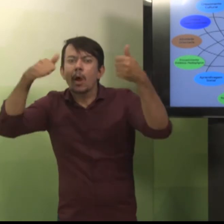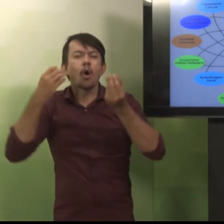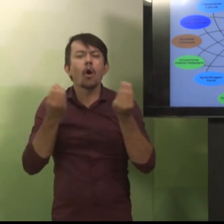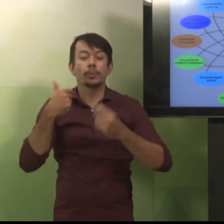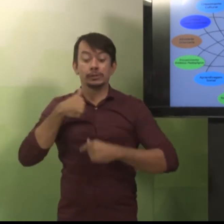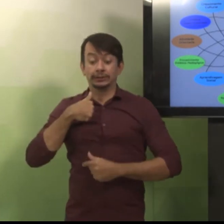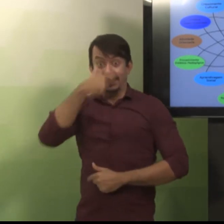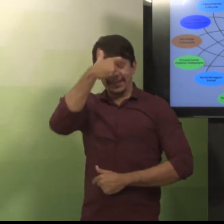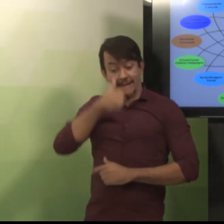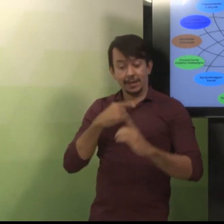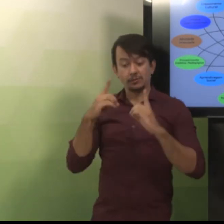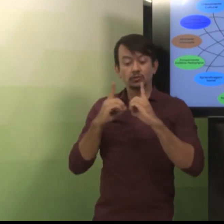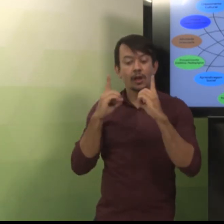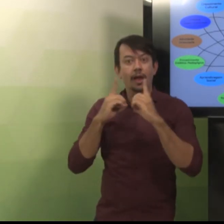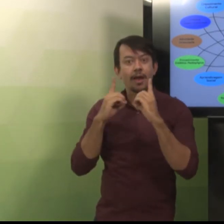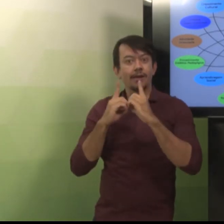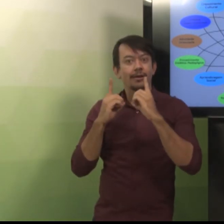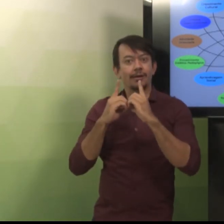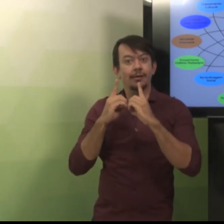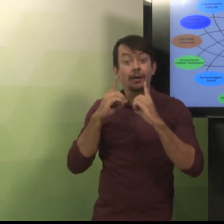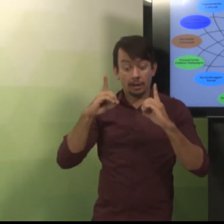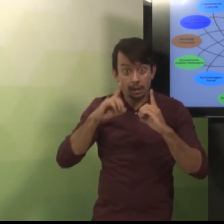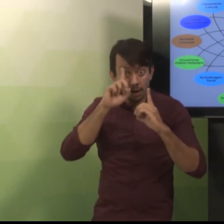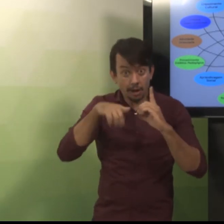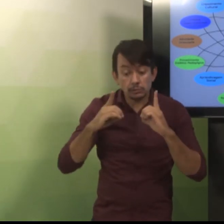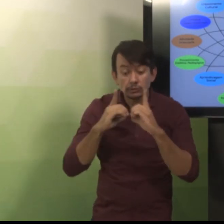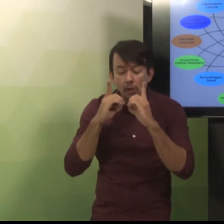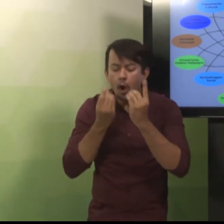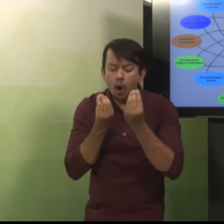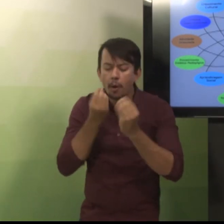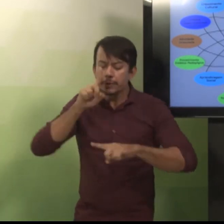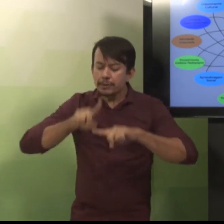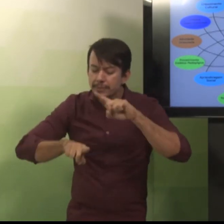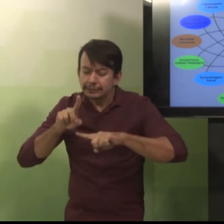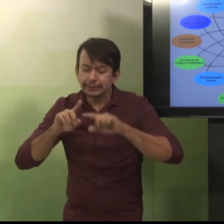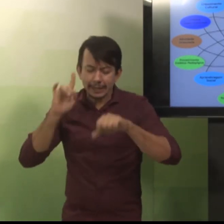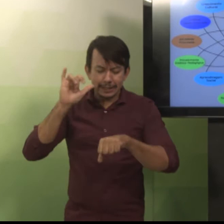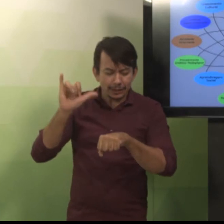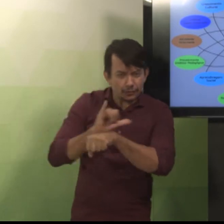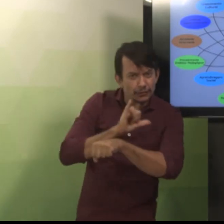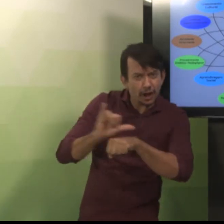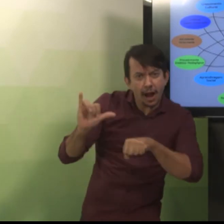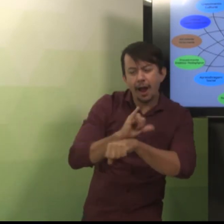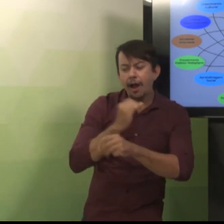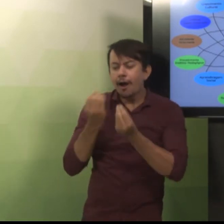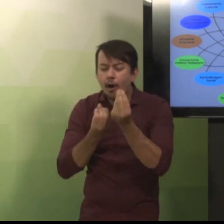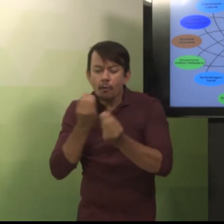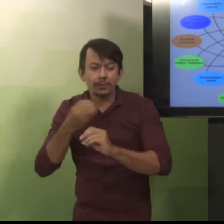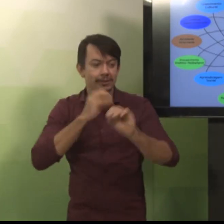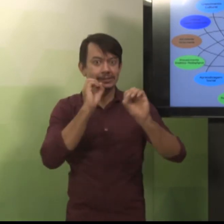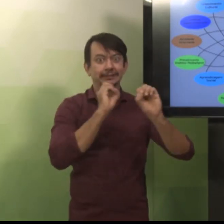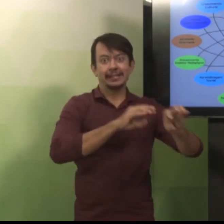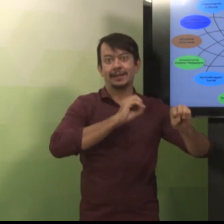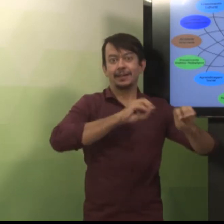para que haja um melhor aprendizado, uma melhor avaliação. Então, a didática ela vai propiciar estratégias de